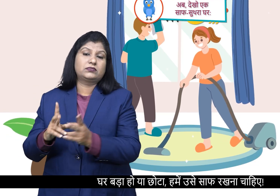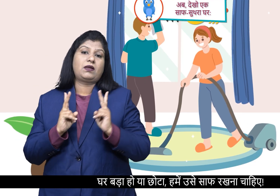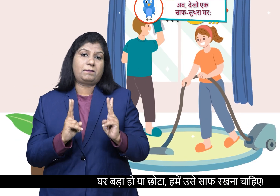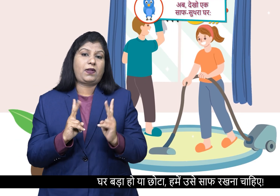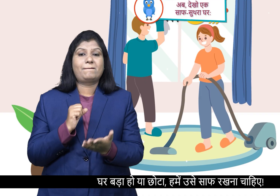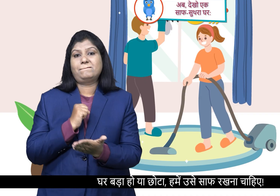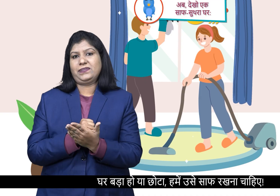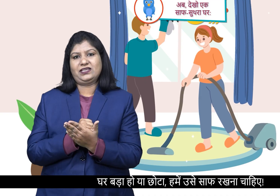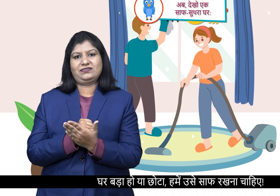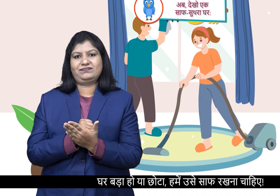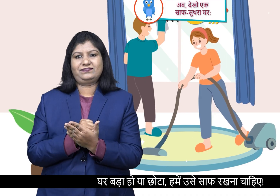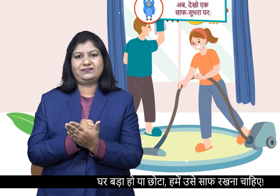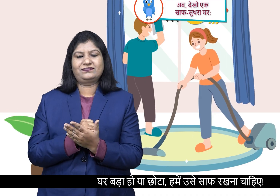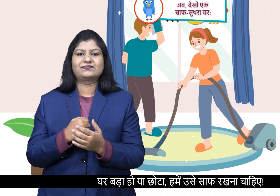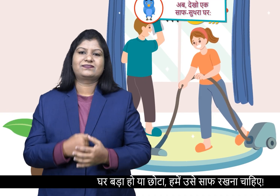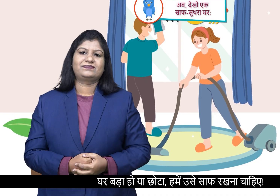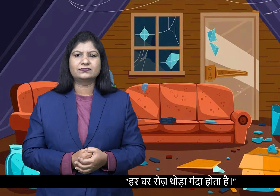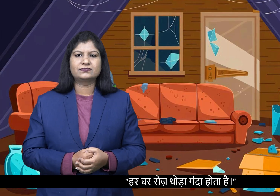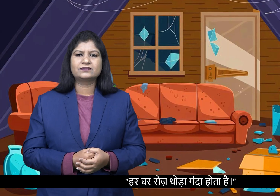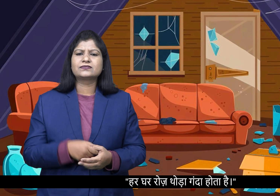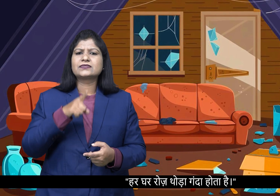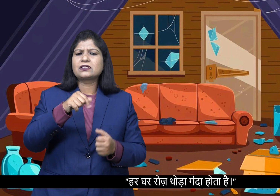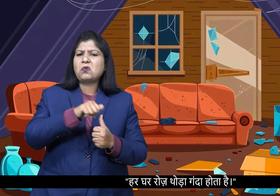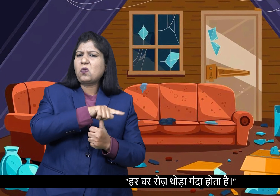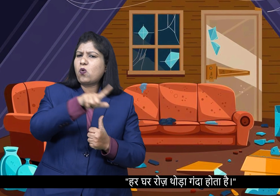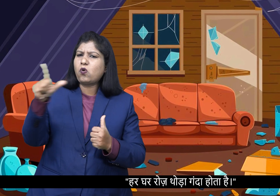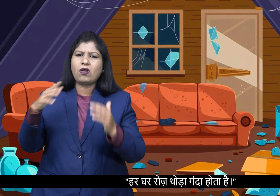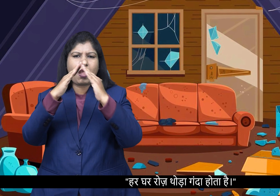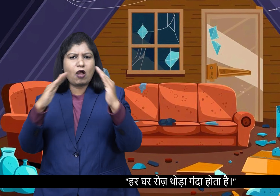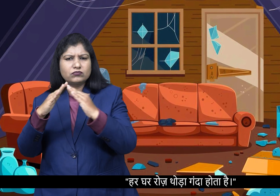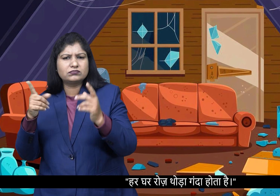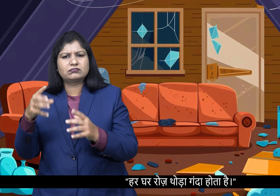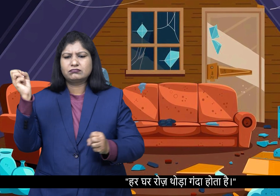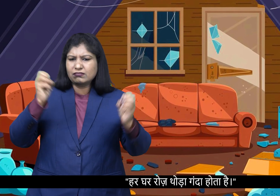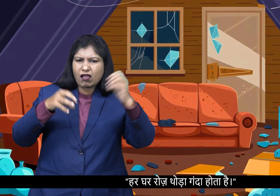हर घर रोज थोड़ा गंदा होता है।